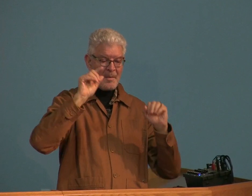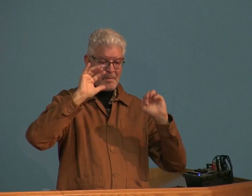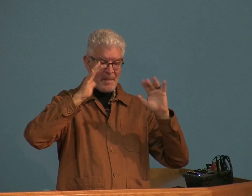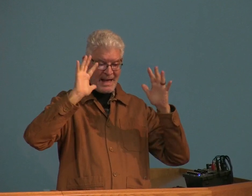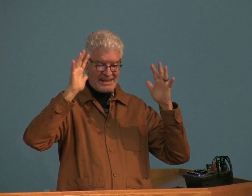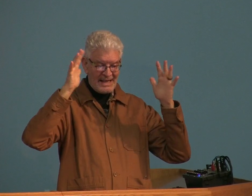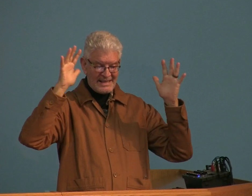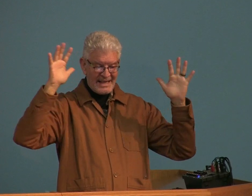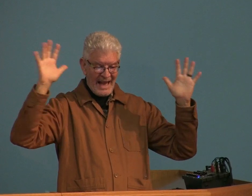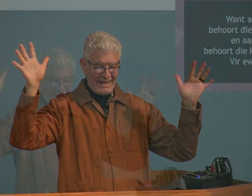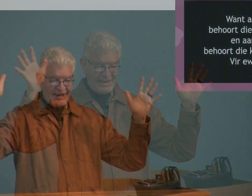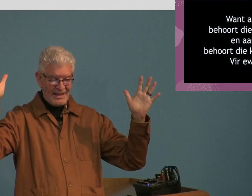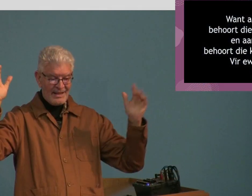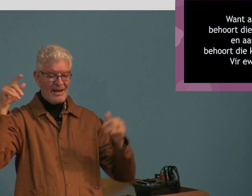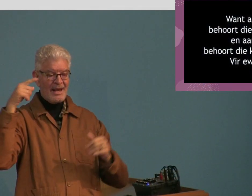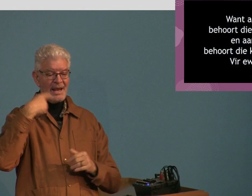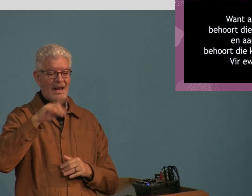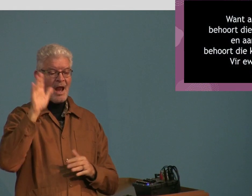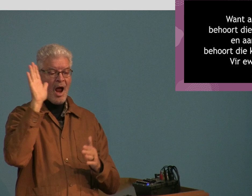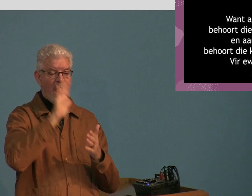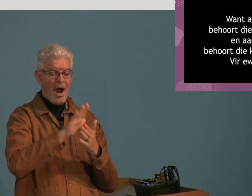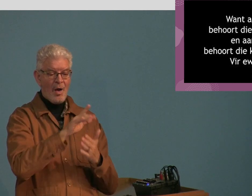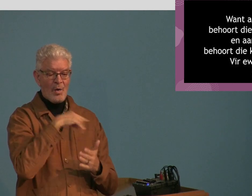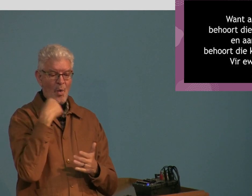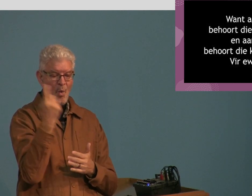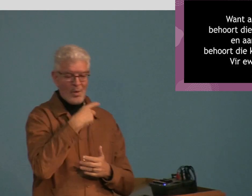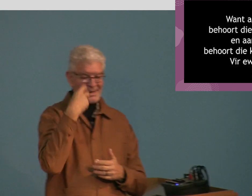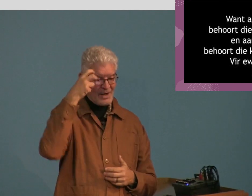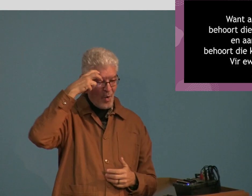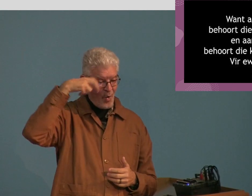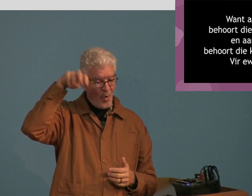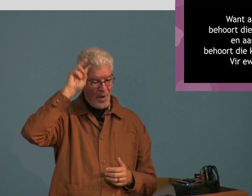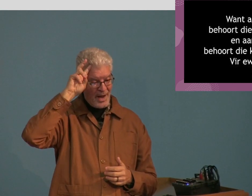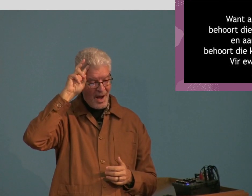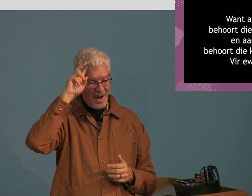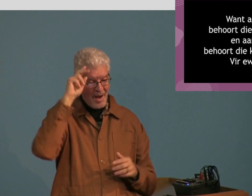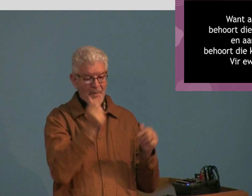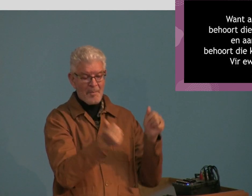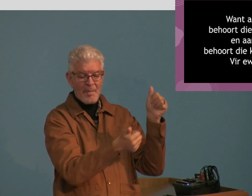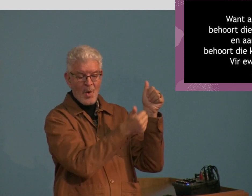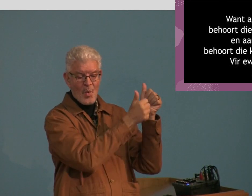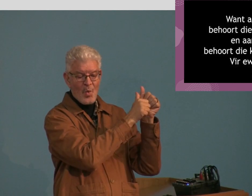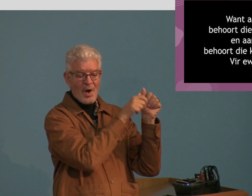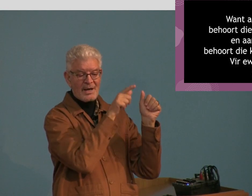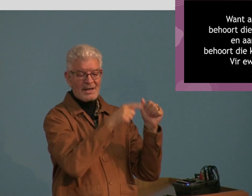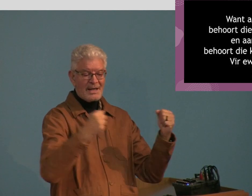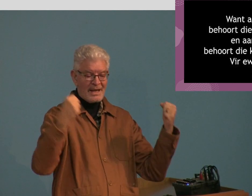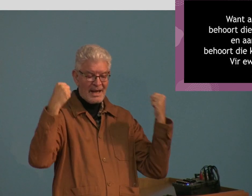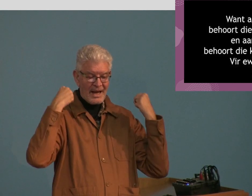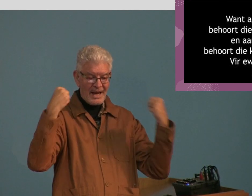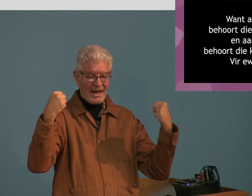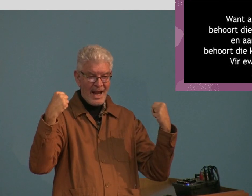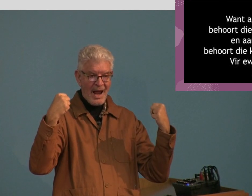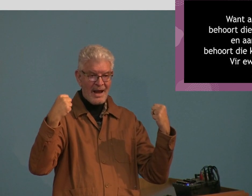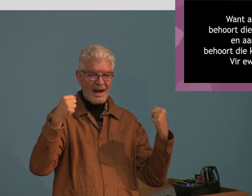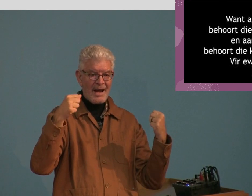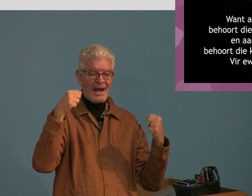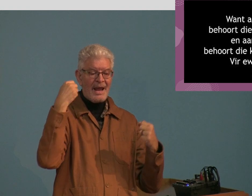en majesteit. En aan ons koning behoort die krag